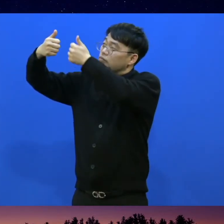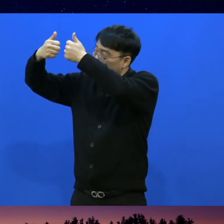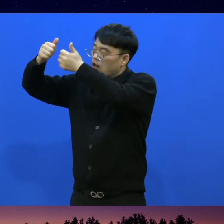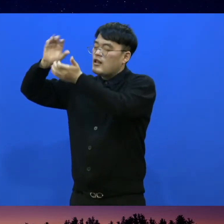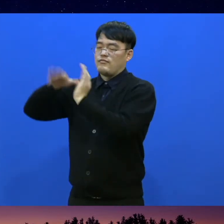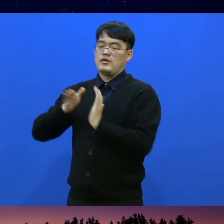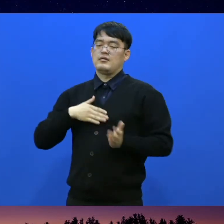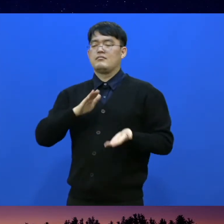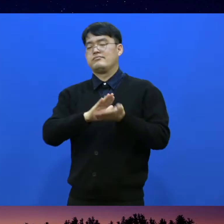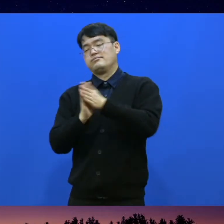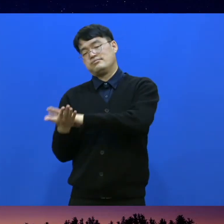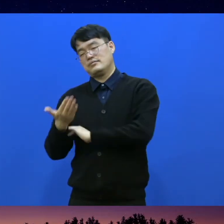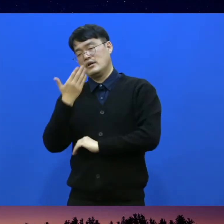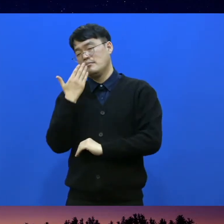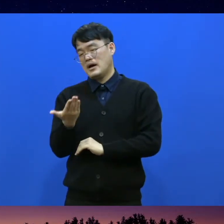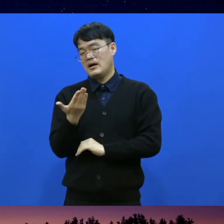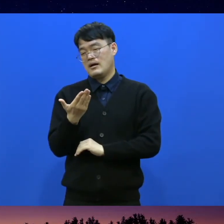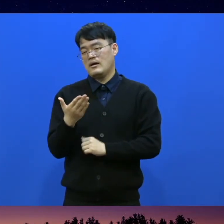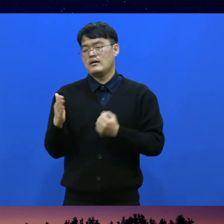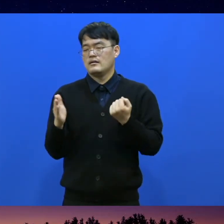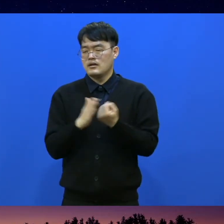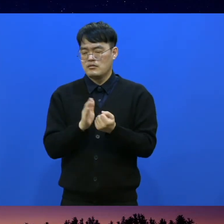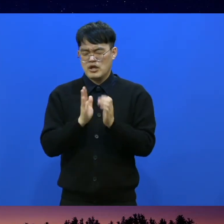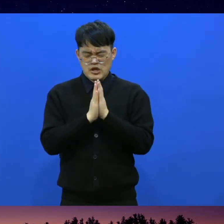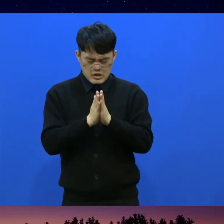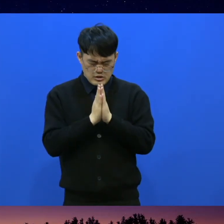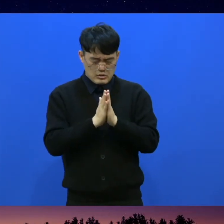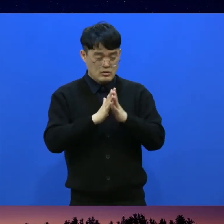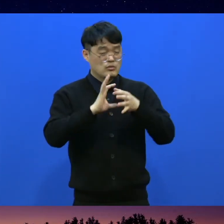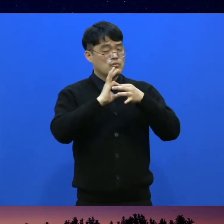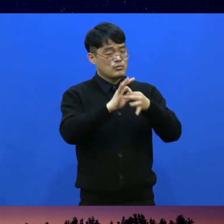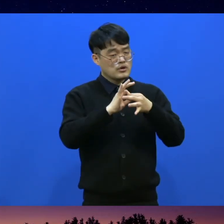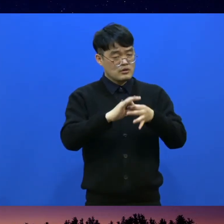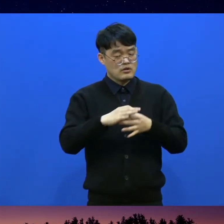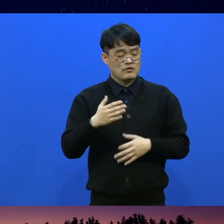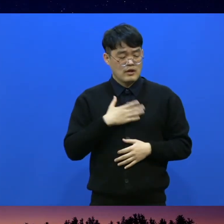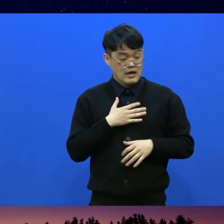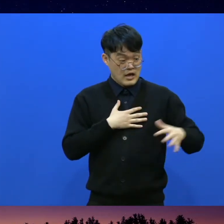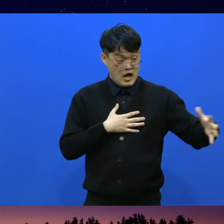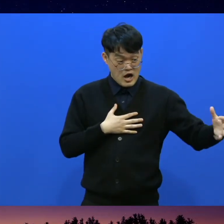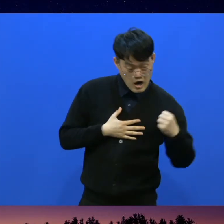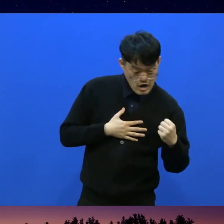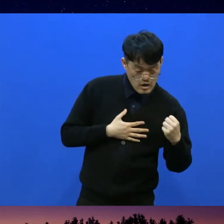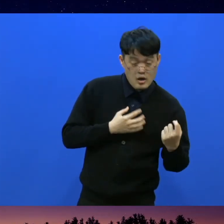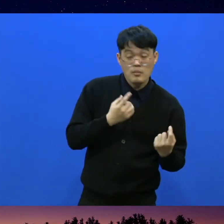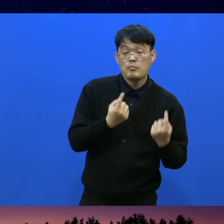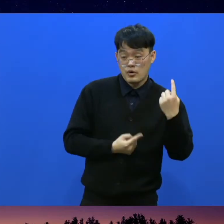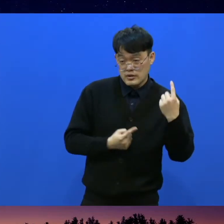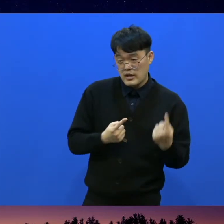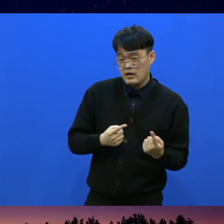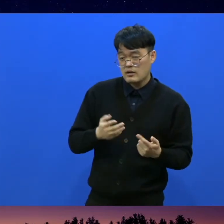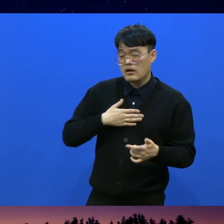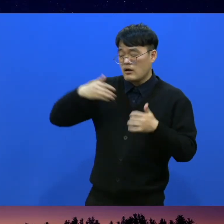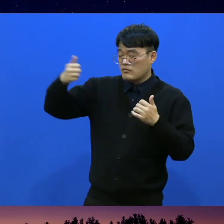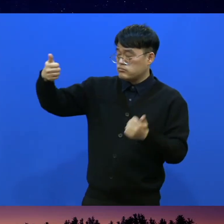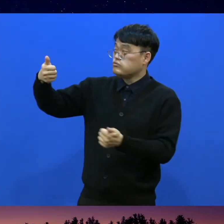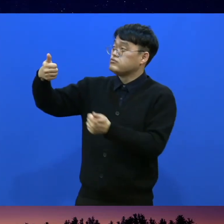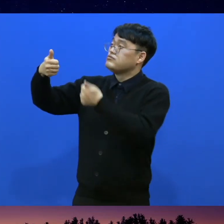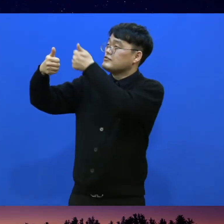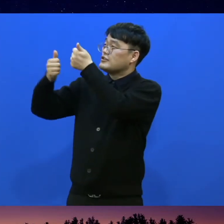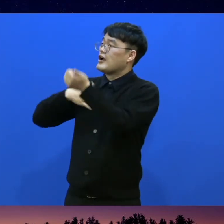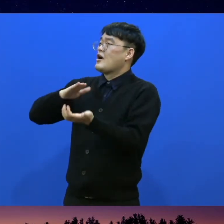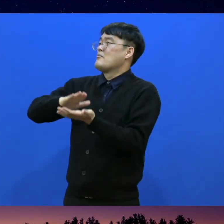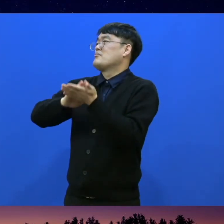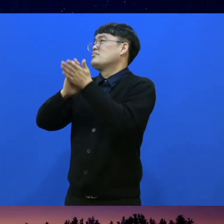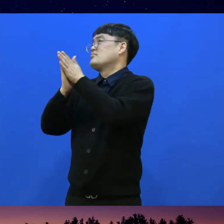그것이 우리의 기도를 통해서 무엇을 얻느냐보다 한 단계 더 나가는 거예요. 상황을 뛰어넘는 거예요.